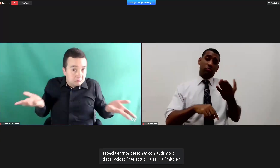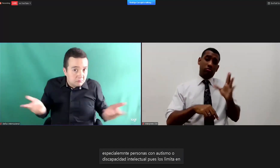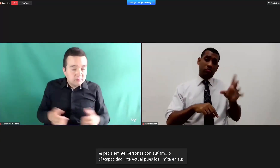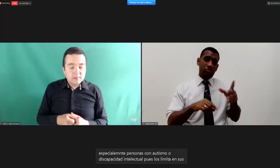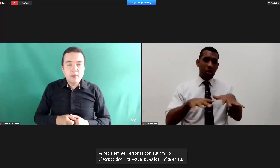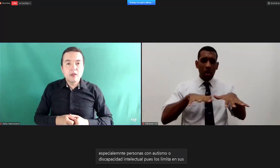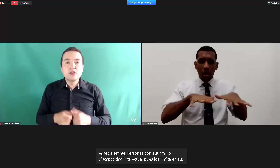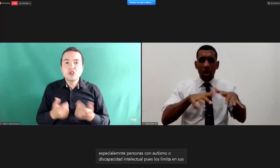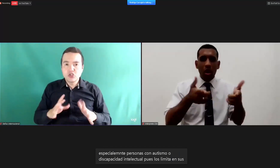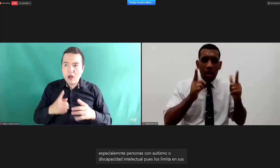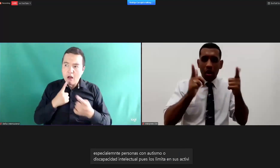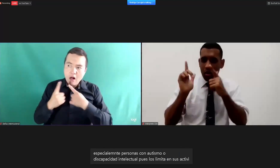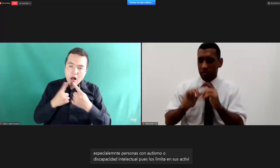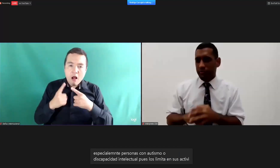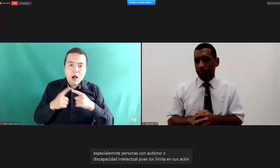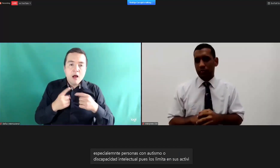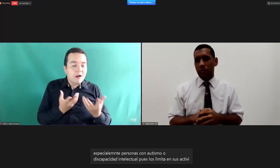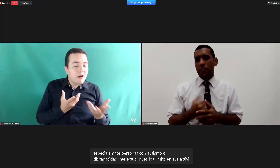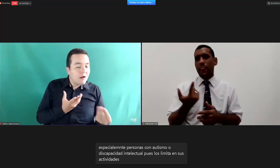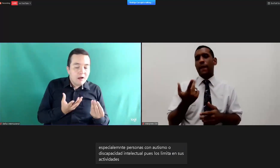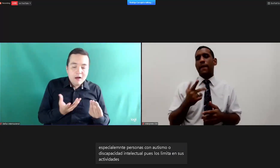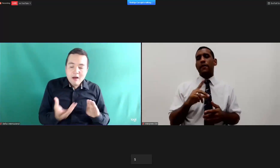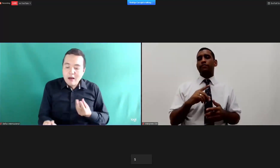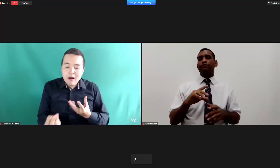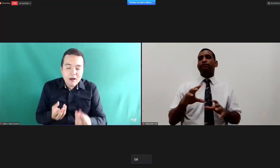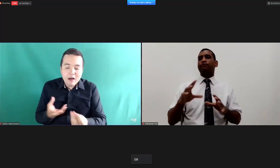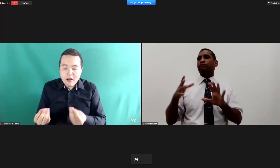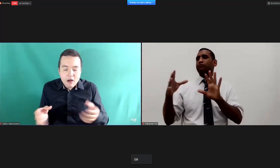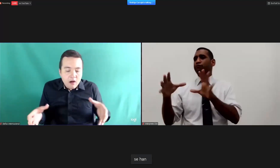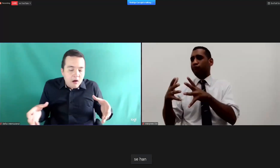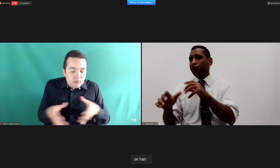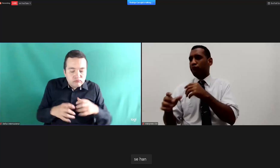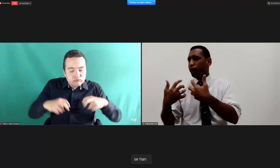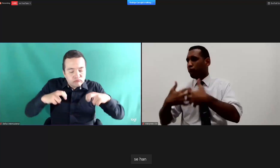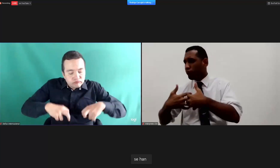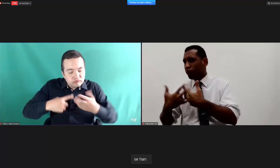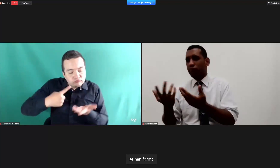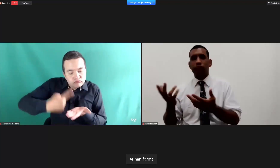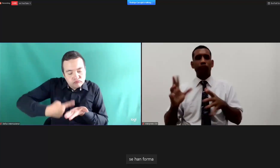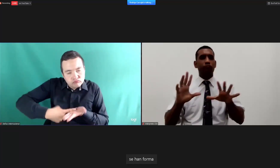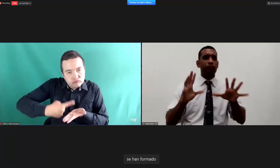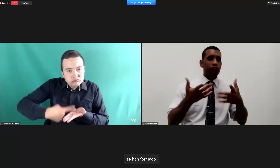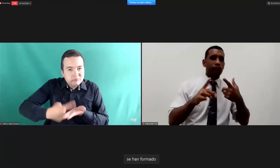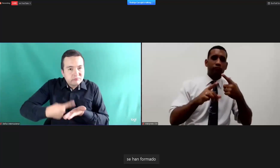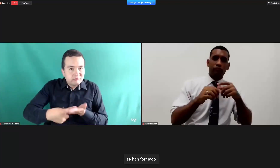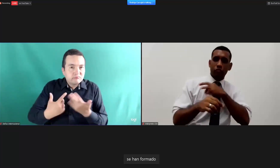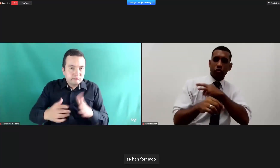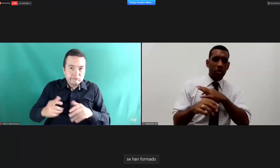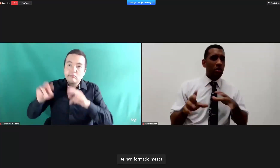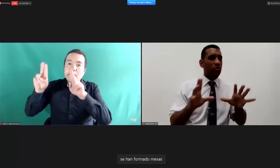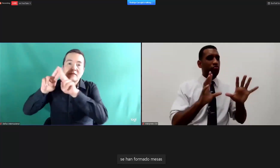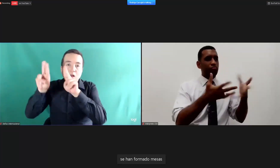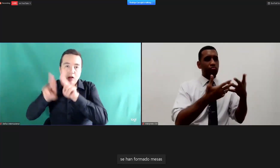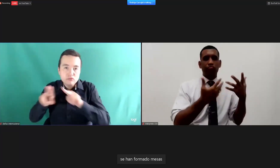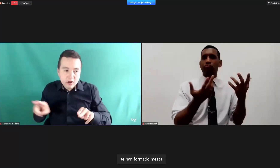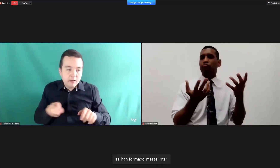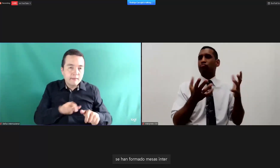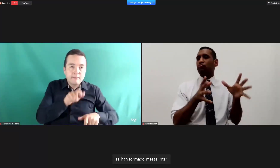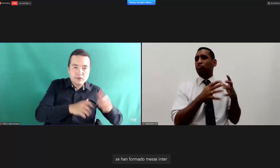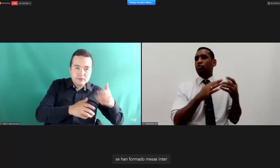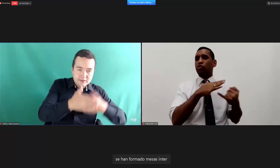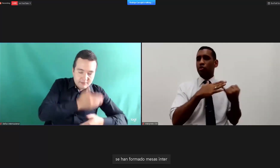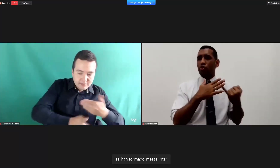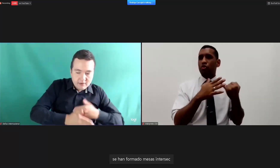mesas intersectoriales del sector, producto justamente de la pandemia, entre organismos internacionales,